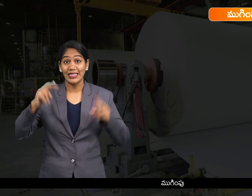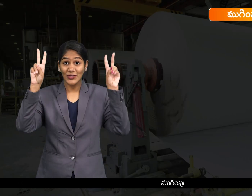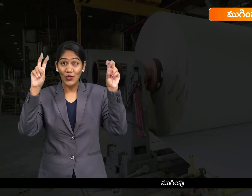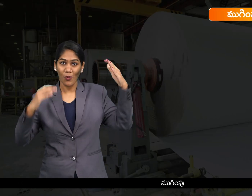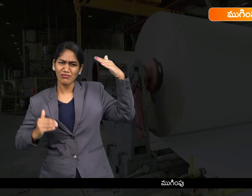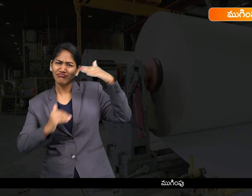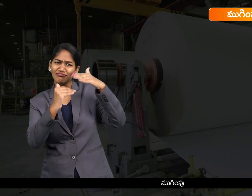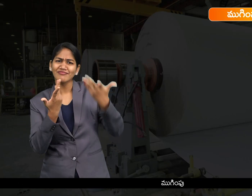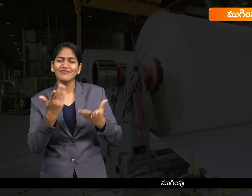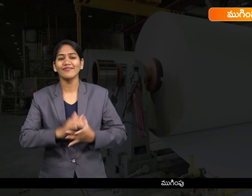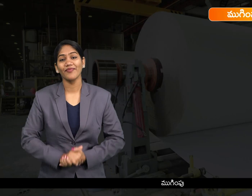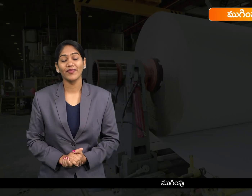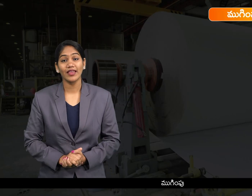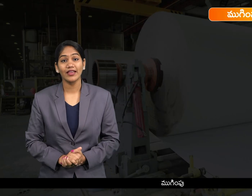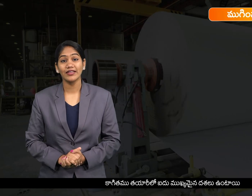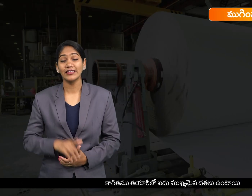ముగింపు.